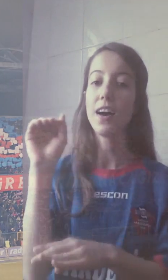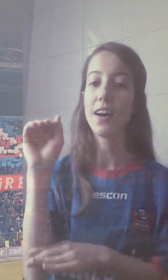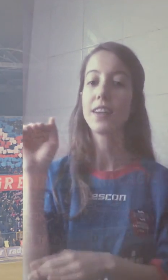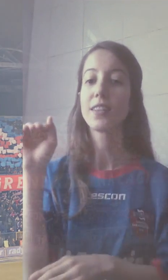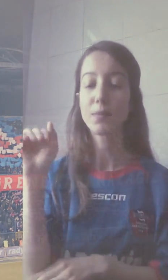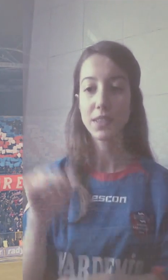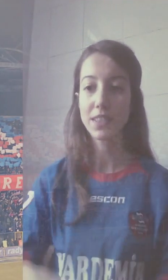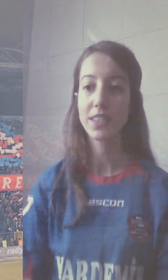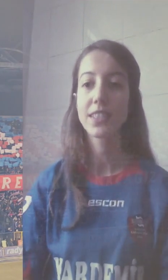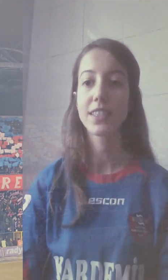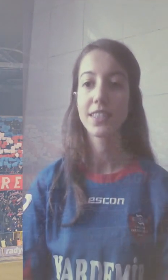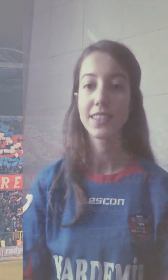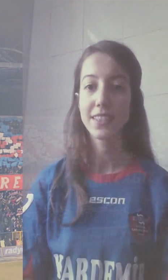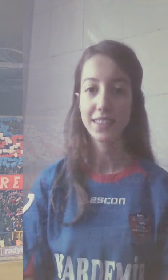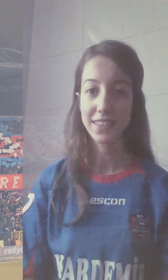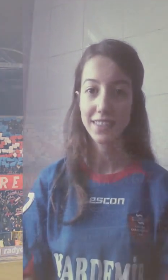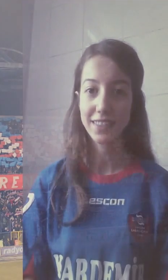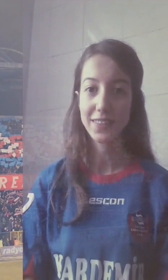hayatımı